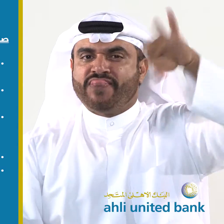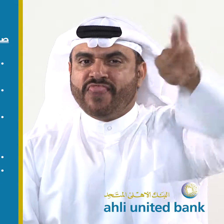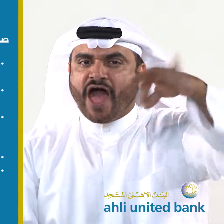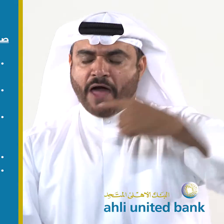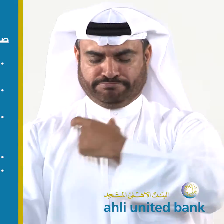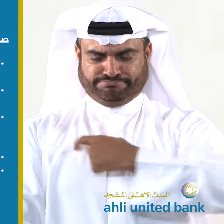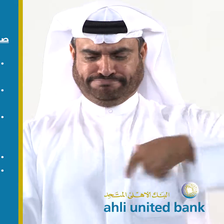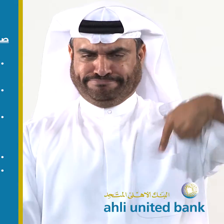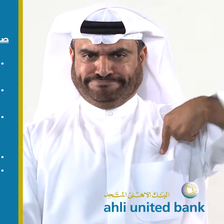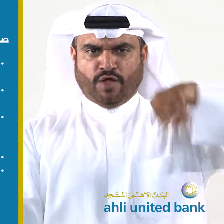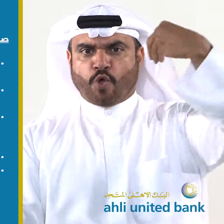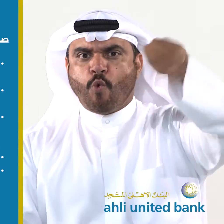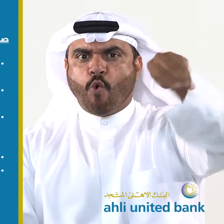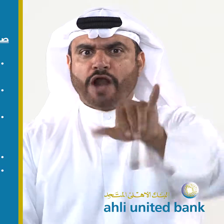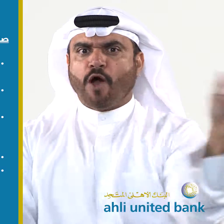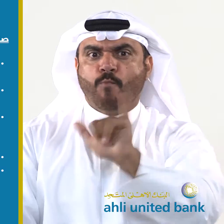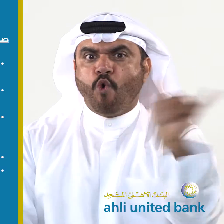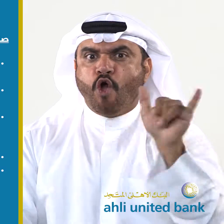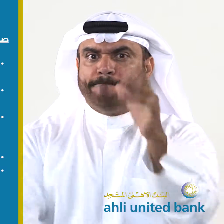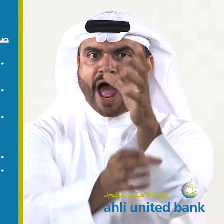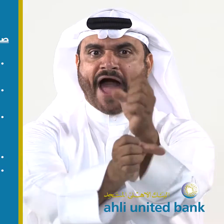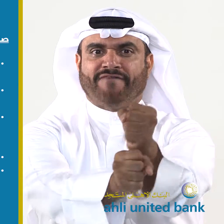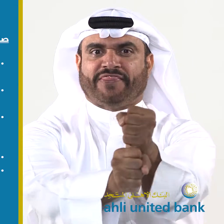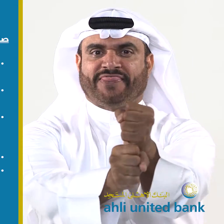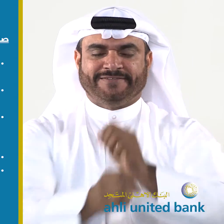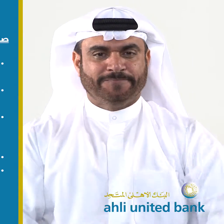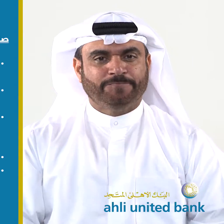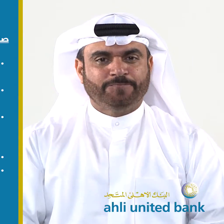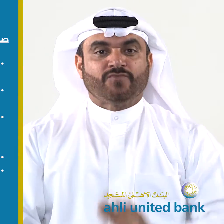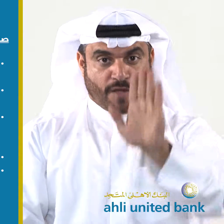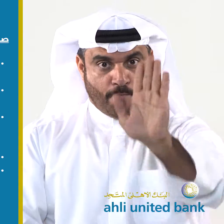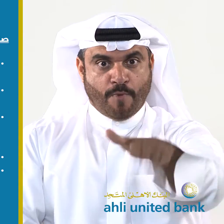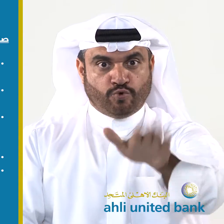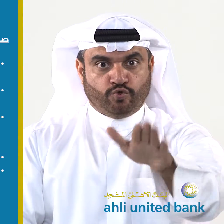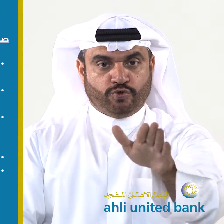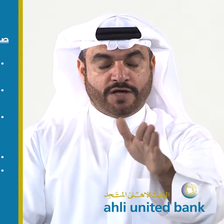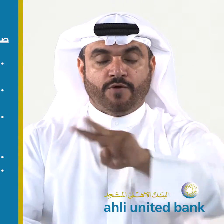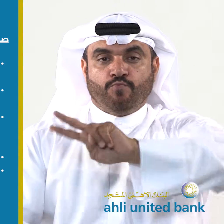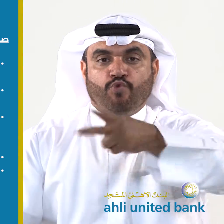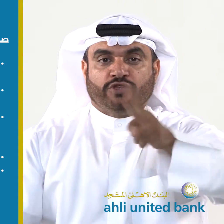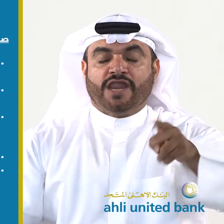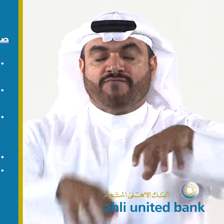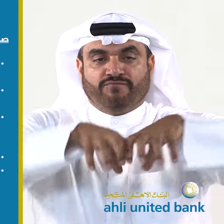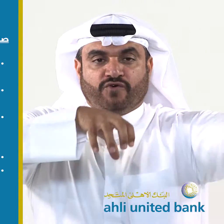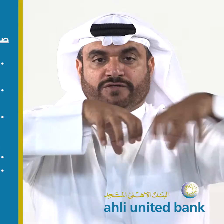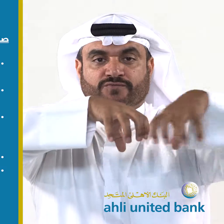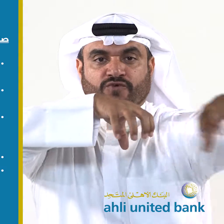الثمينة والمستندات والأوراق الهامة. تتوفر في عدد من الفروع